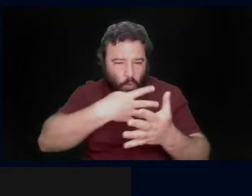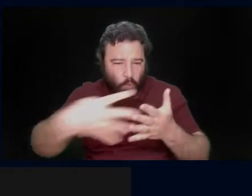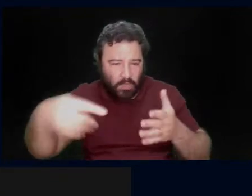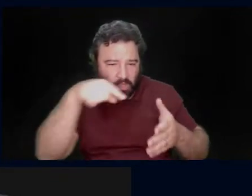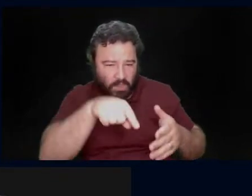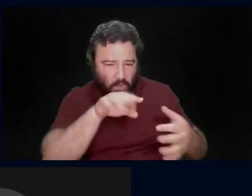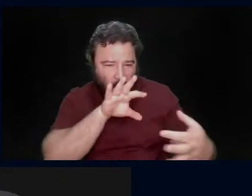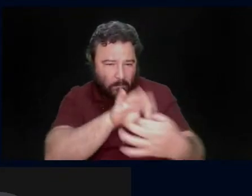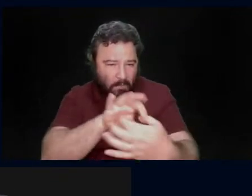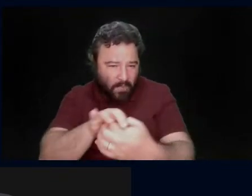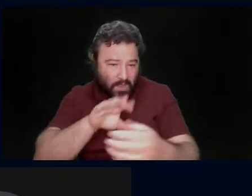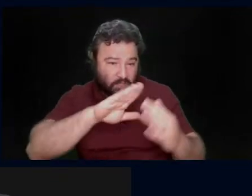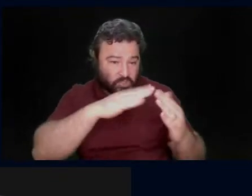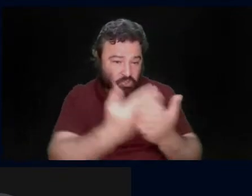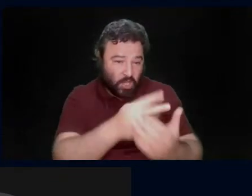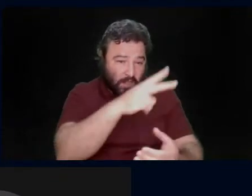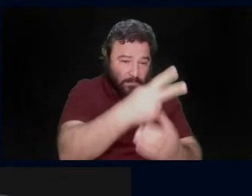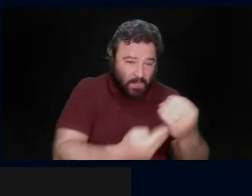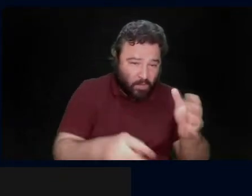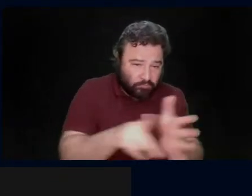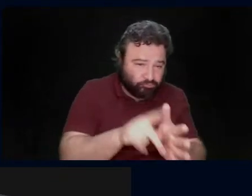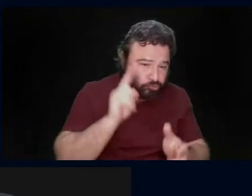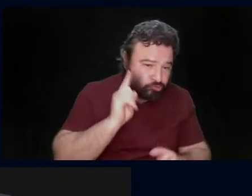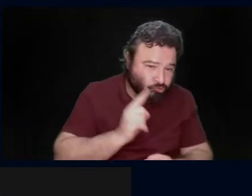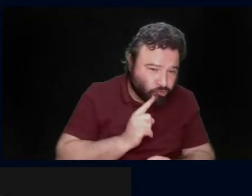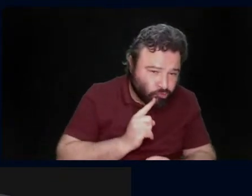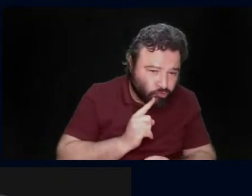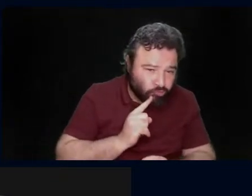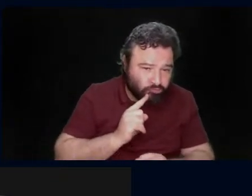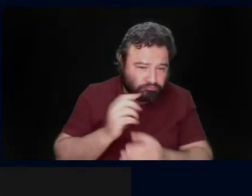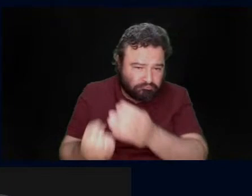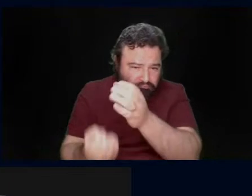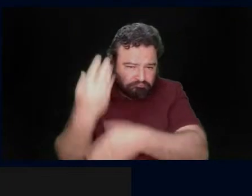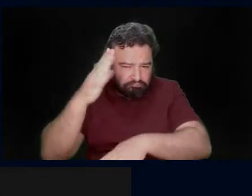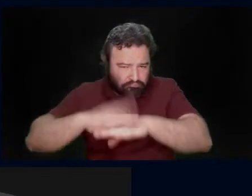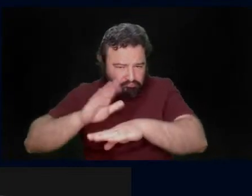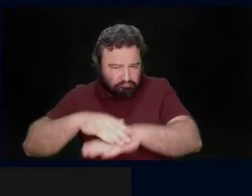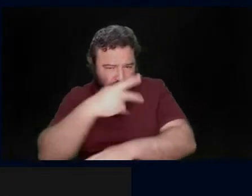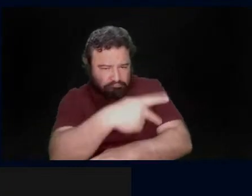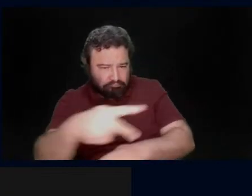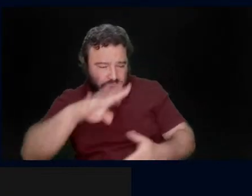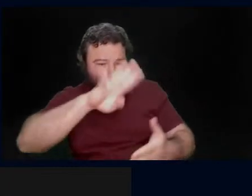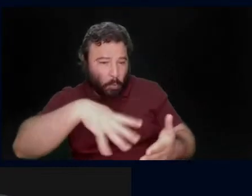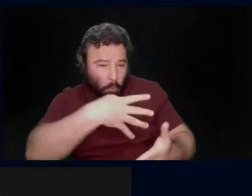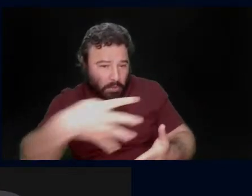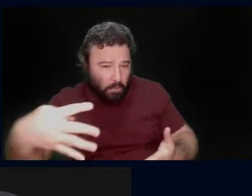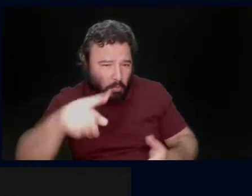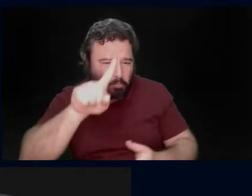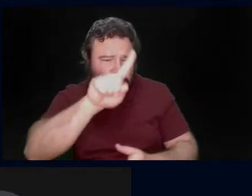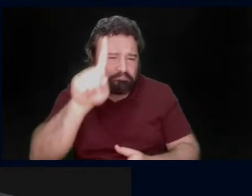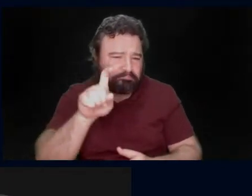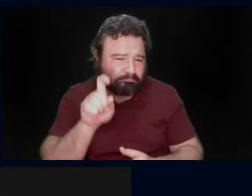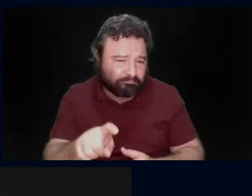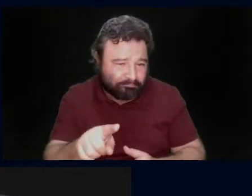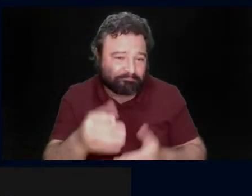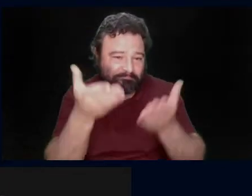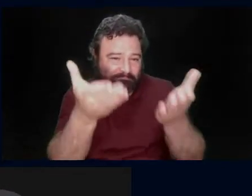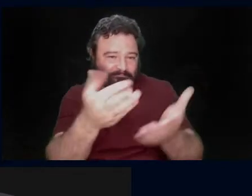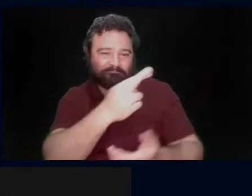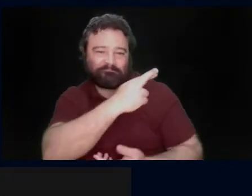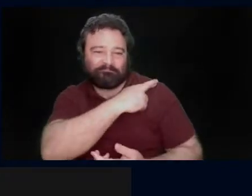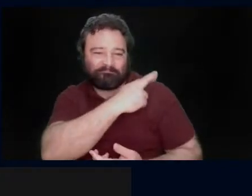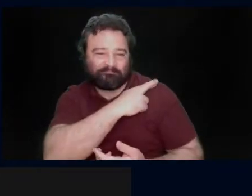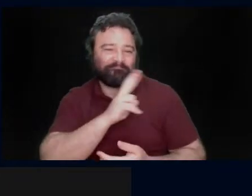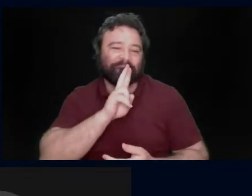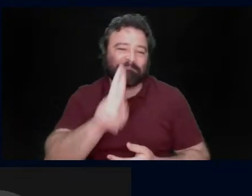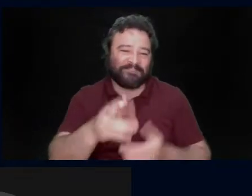documentos e se essa base orienta as escolas na elaboração de seus currículos com as escolas bilíngues e de